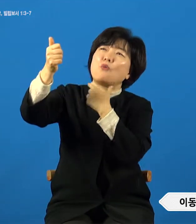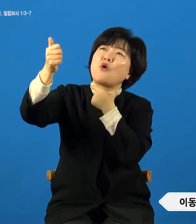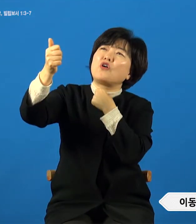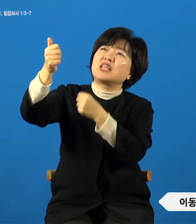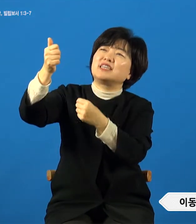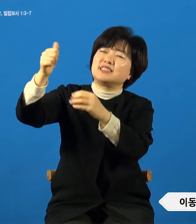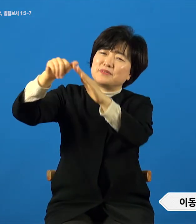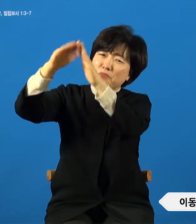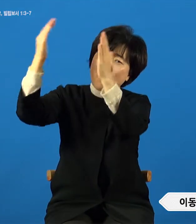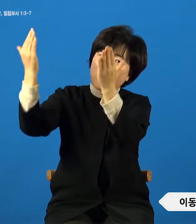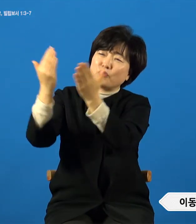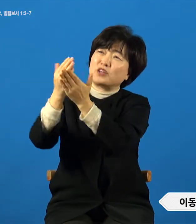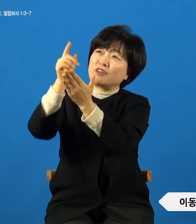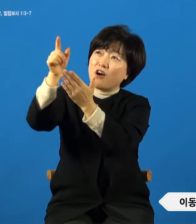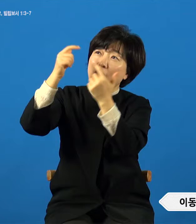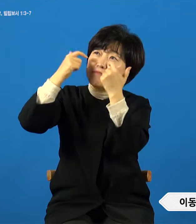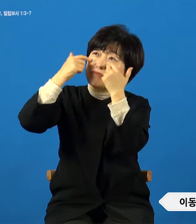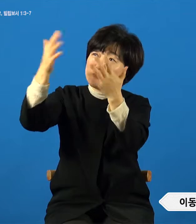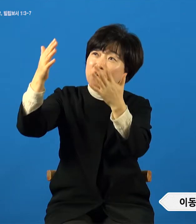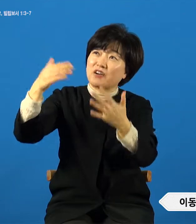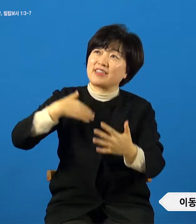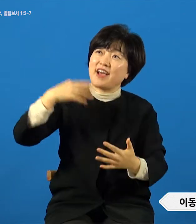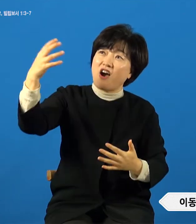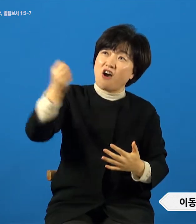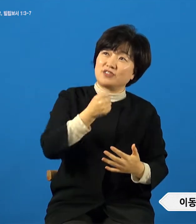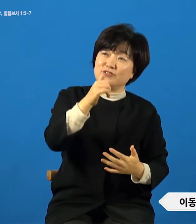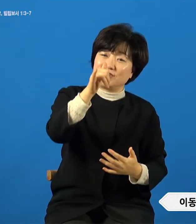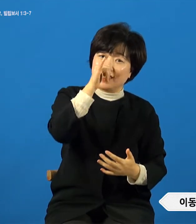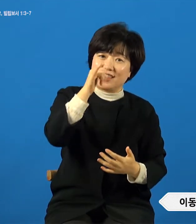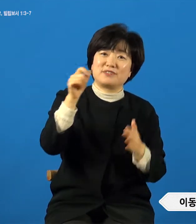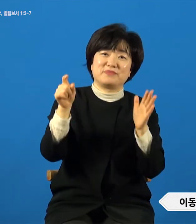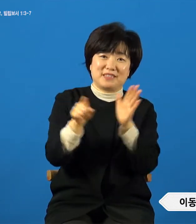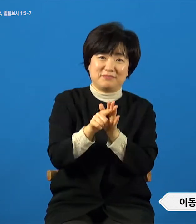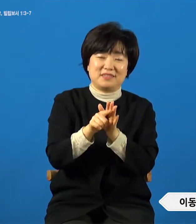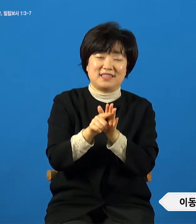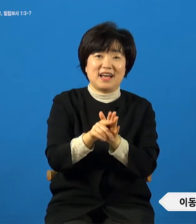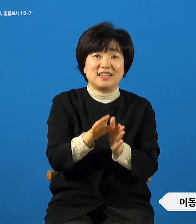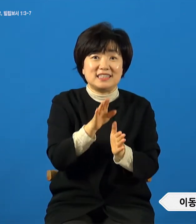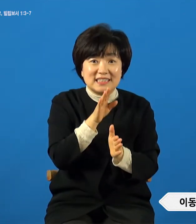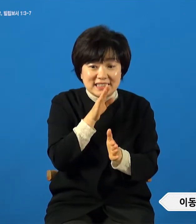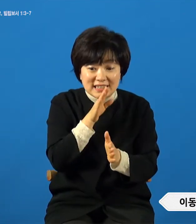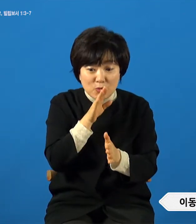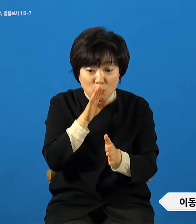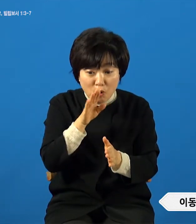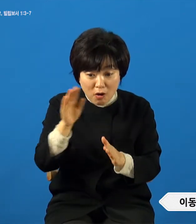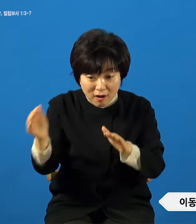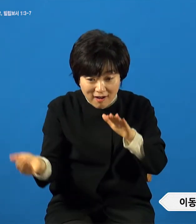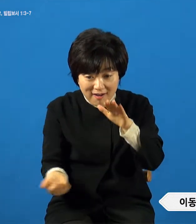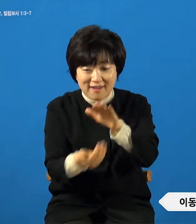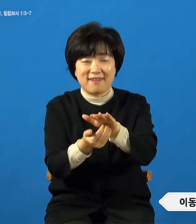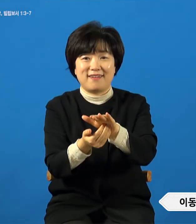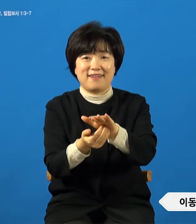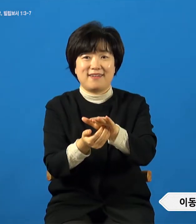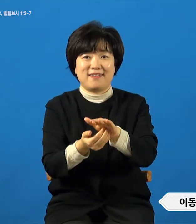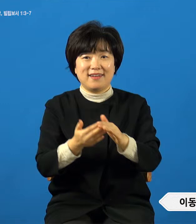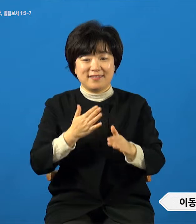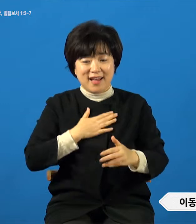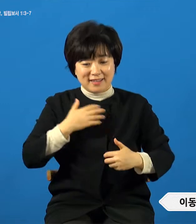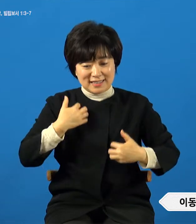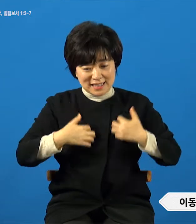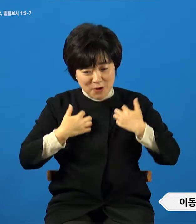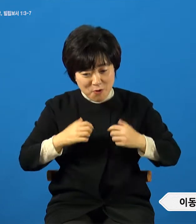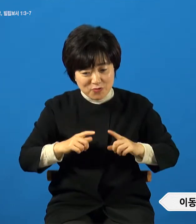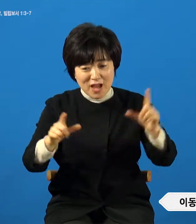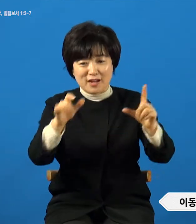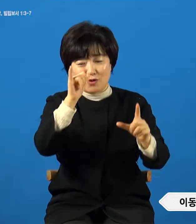원하시는 모든 것을 나는 분명히 얻을 수 있다고 믿습니다. 그리고 실제로 그렇게 되었습니다. 내게도 즐거운 날이 있는가